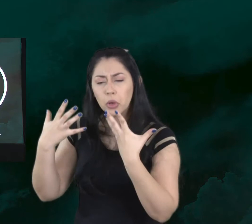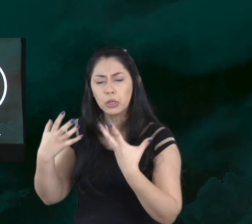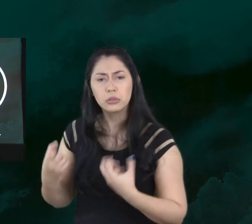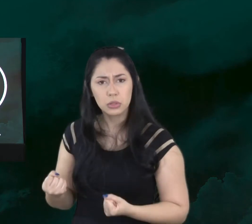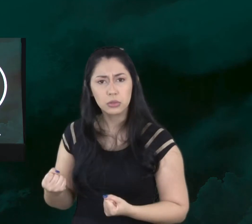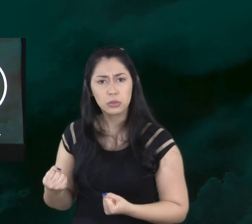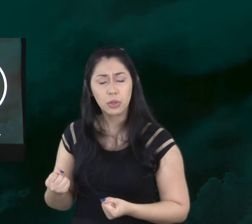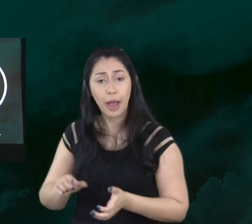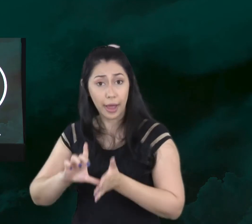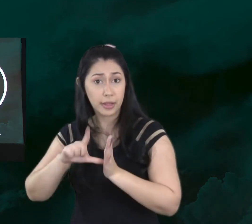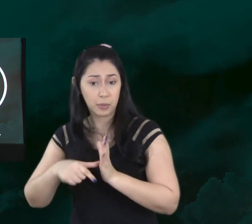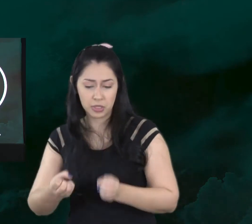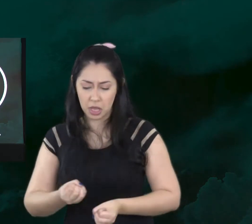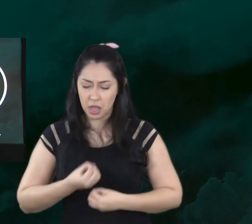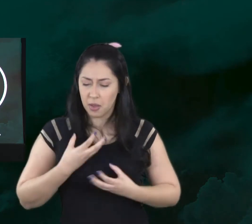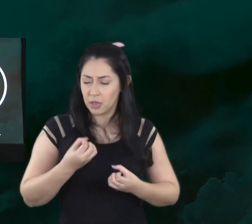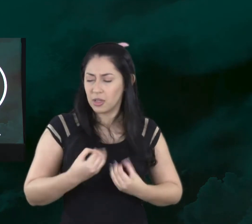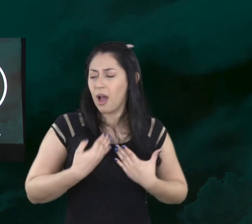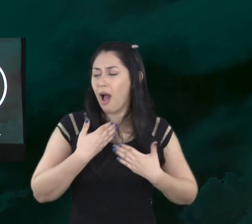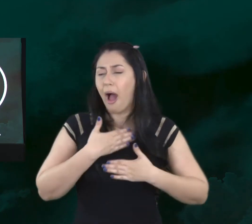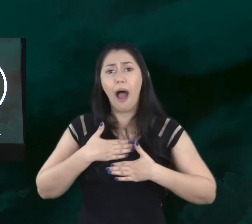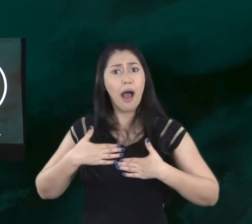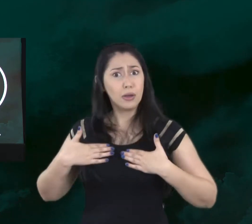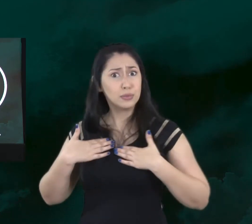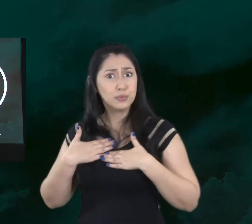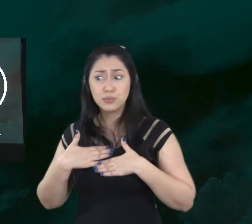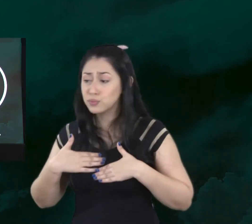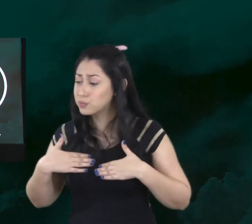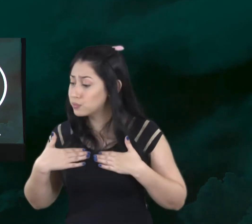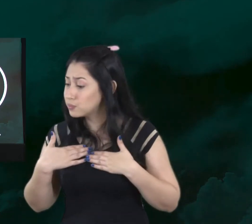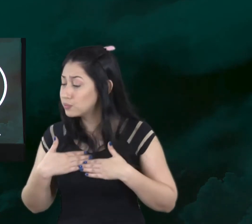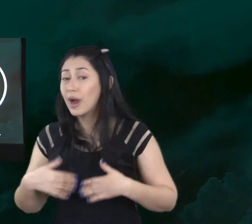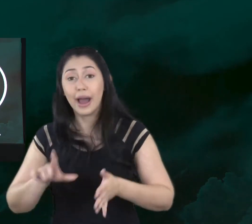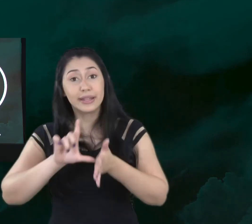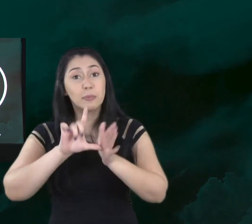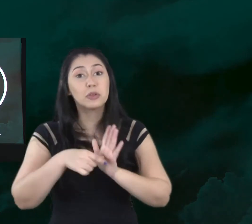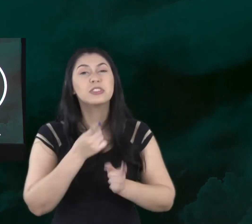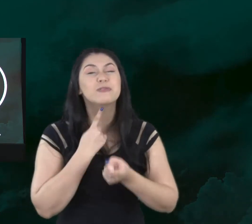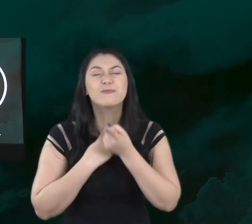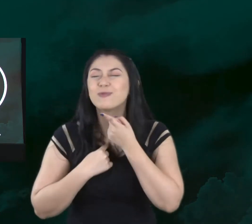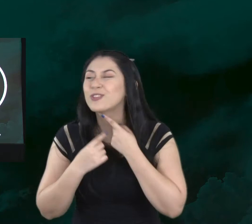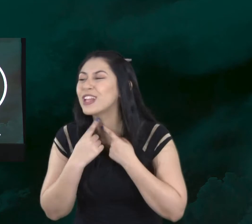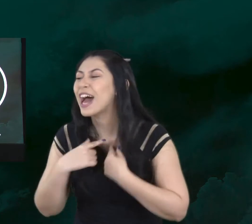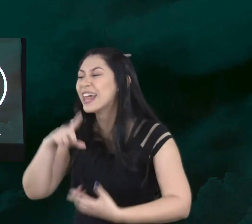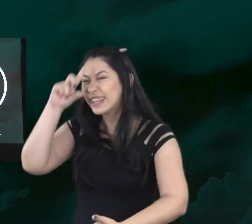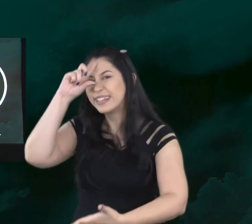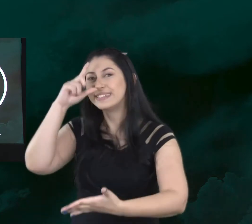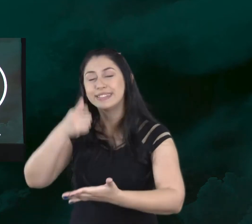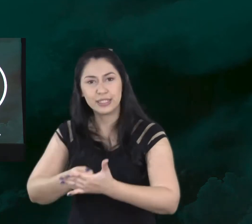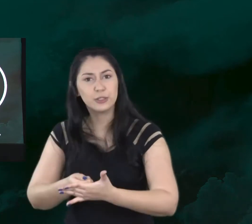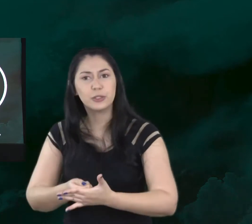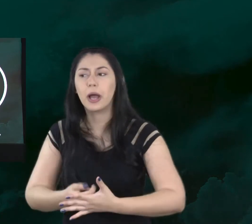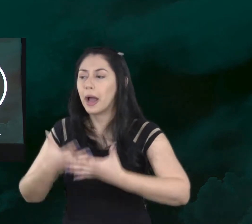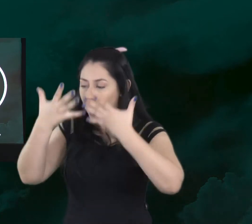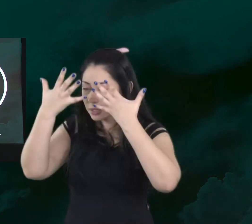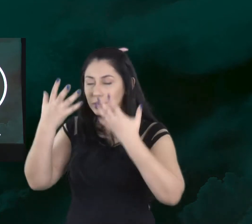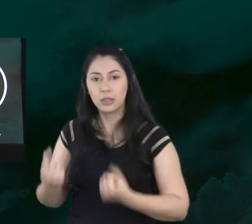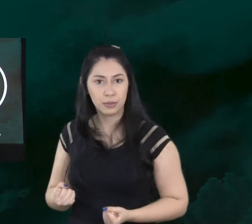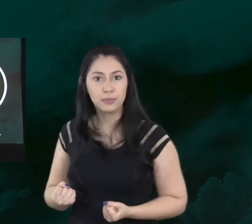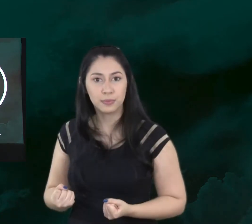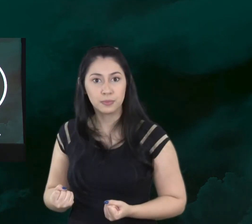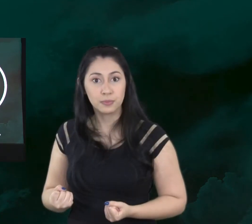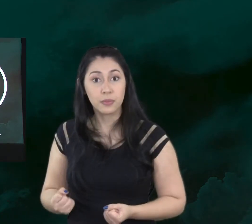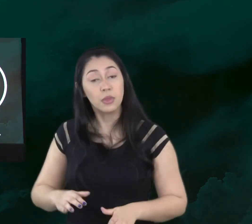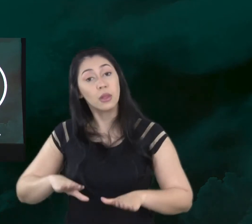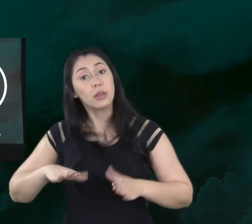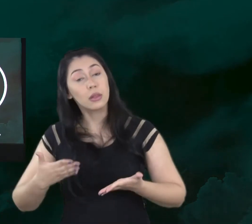emoção aprecia, gosta, e a vontade toma decisão. E você recebe, então esse